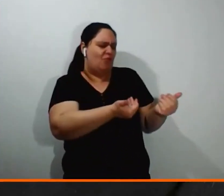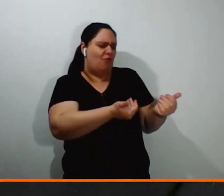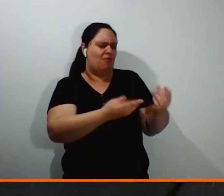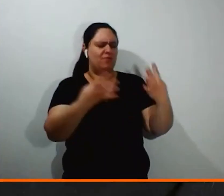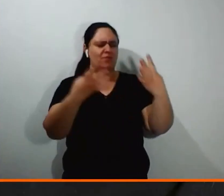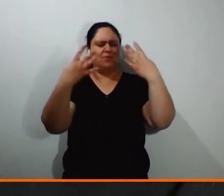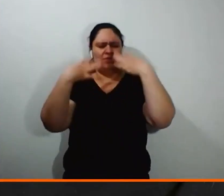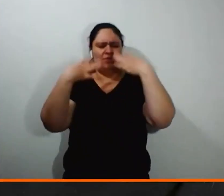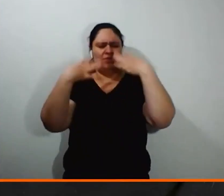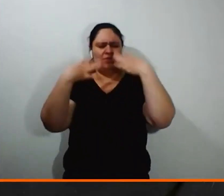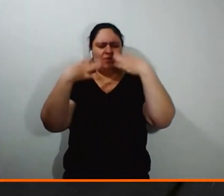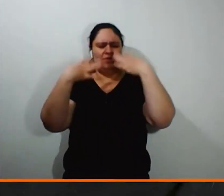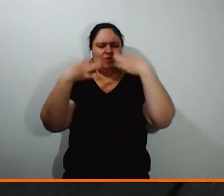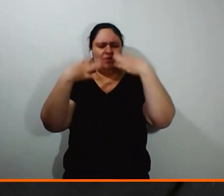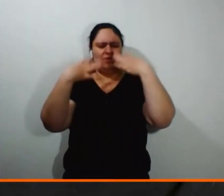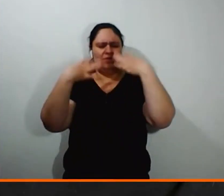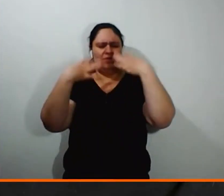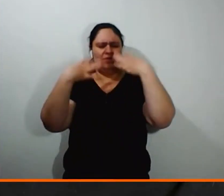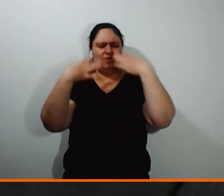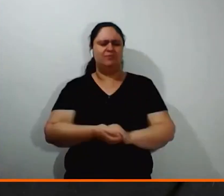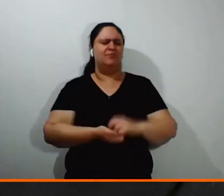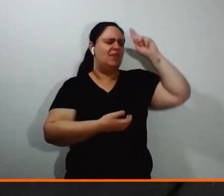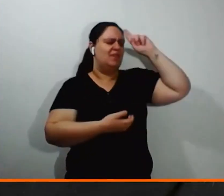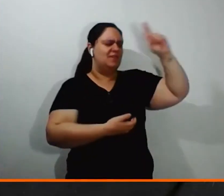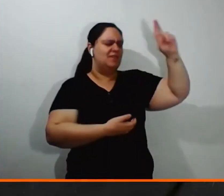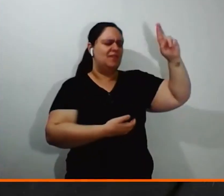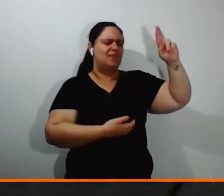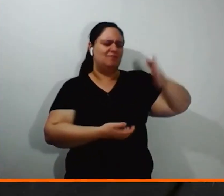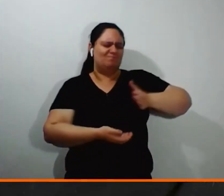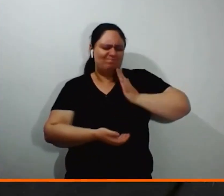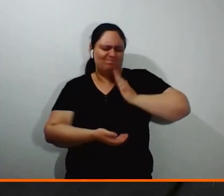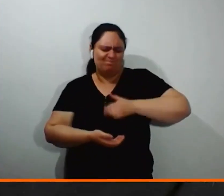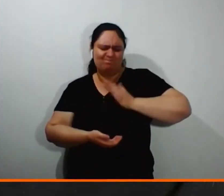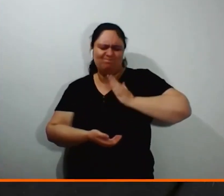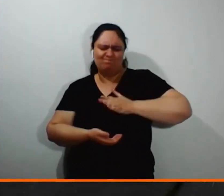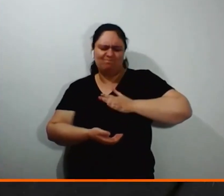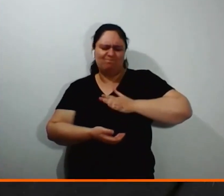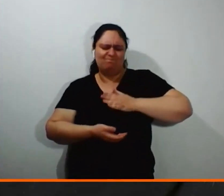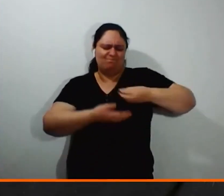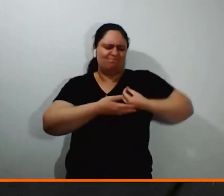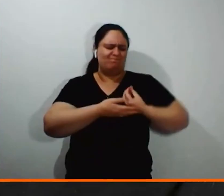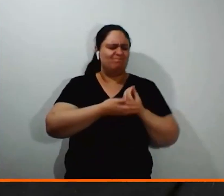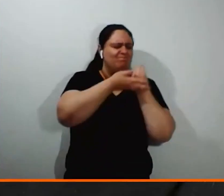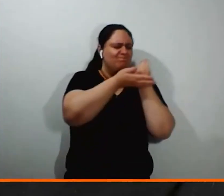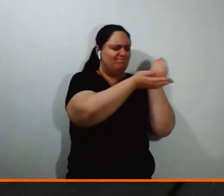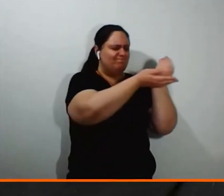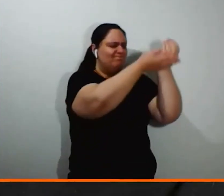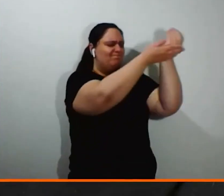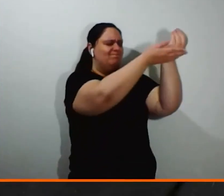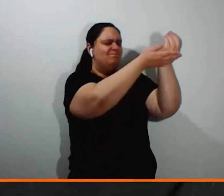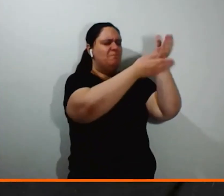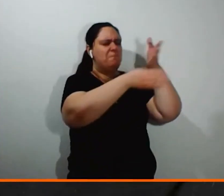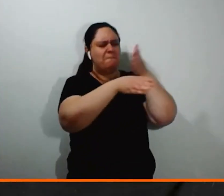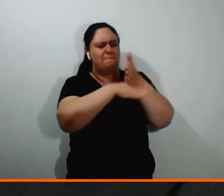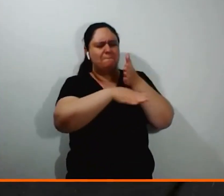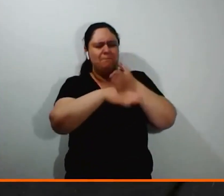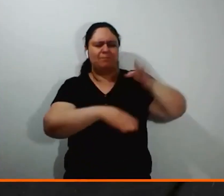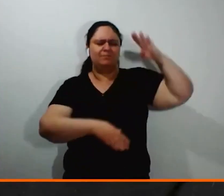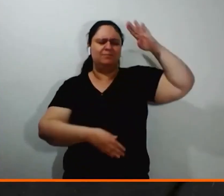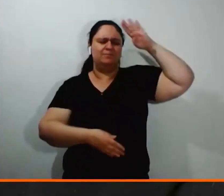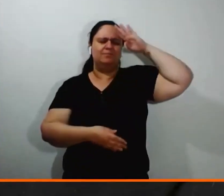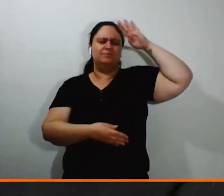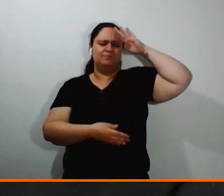veem, Senhor, que eles tenham coração totalmente para o Senhor, fazer parte desse exército,